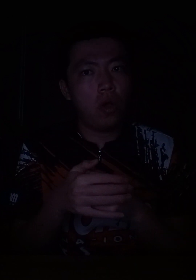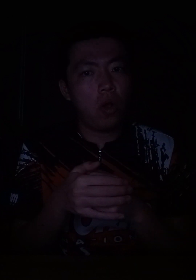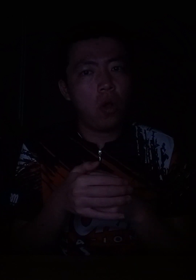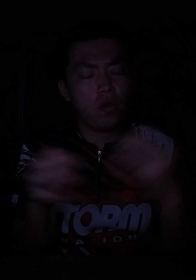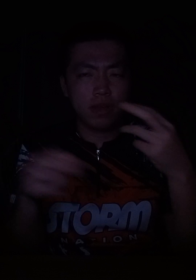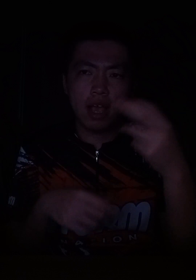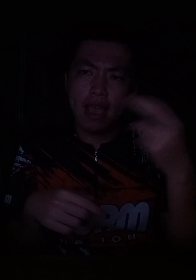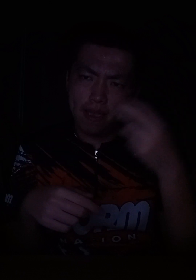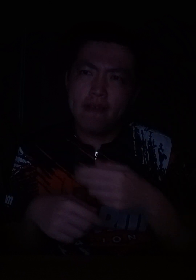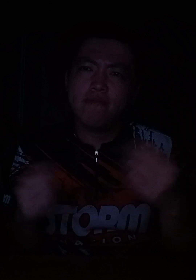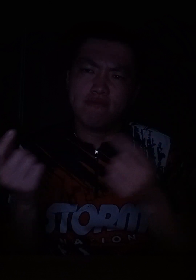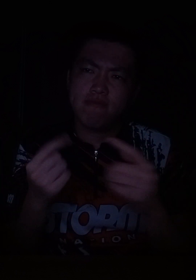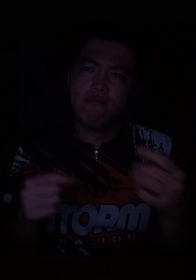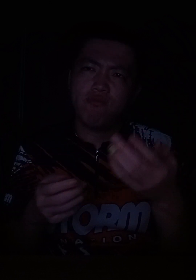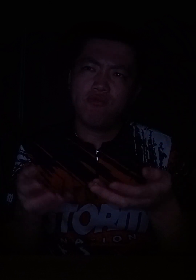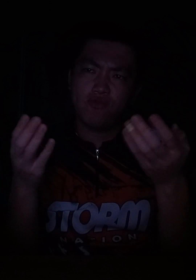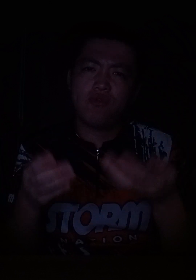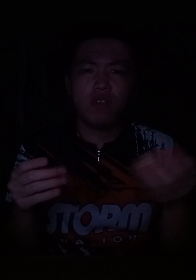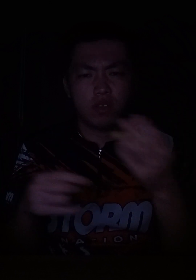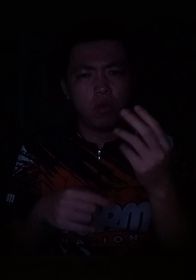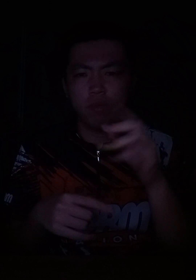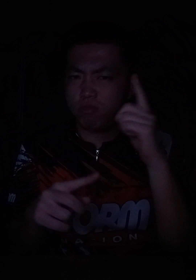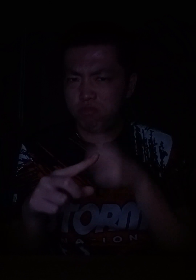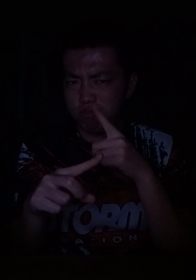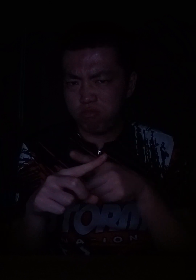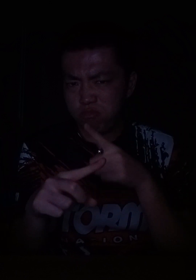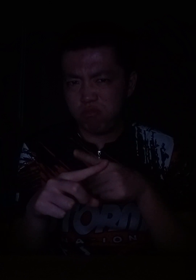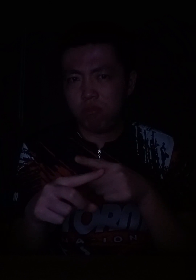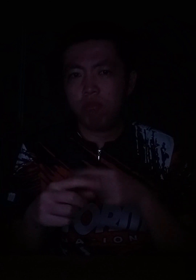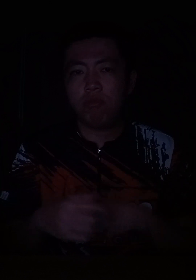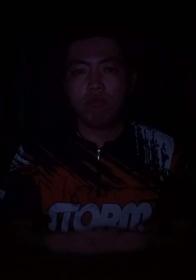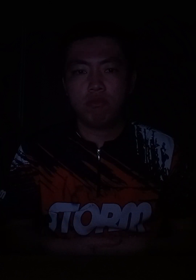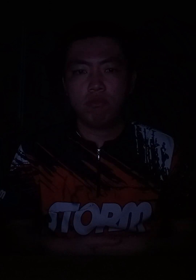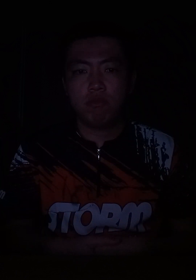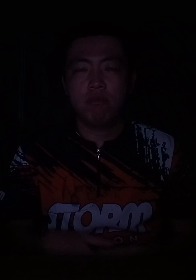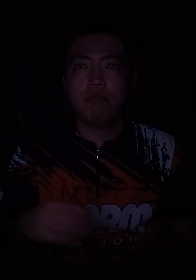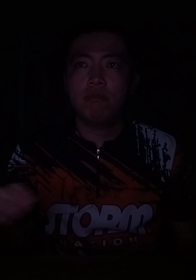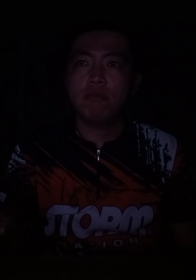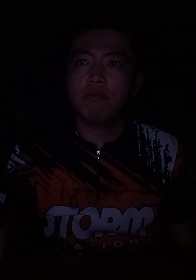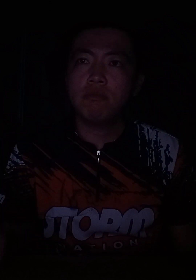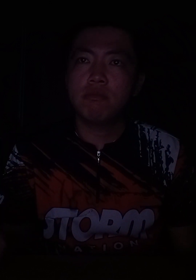시민의 안전은 계속해서 위협받을 수밖에 없습니다. SBS 김지욱입니다.